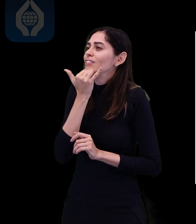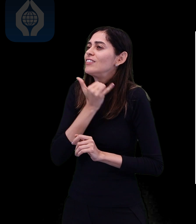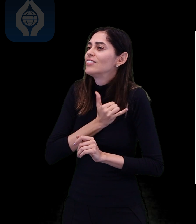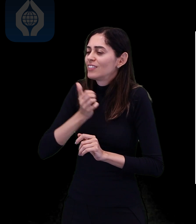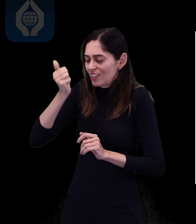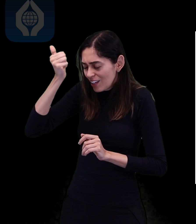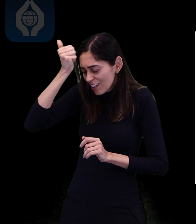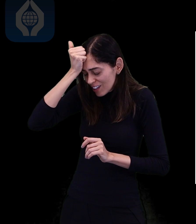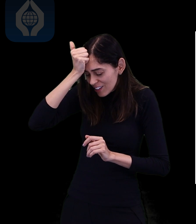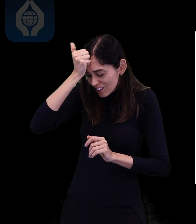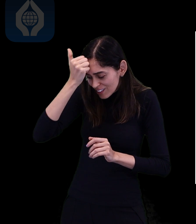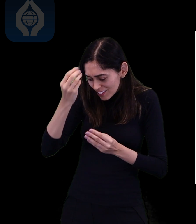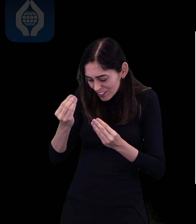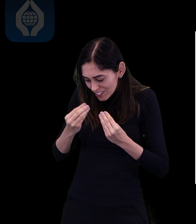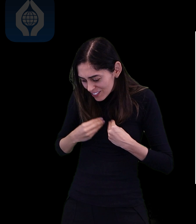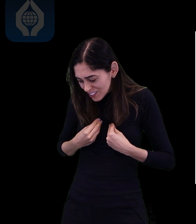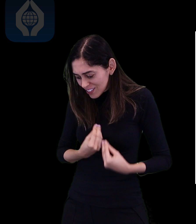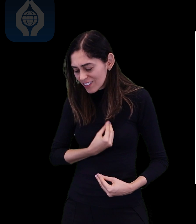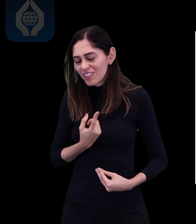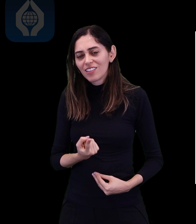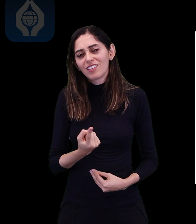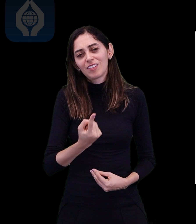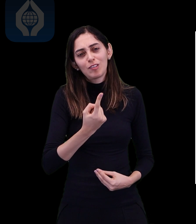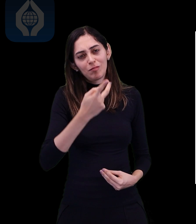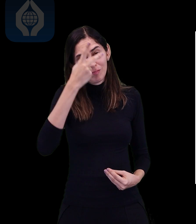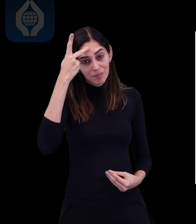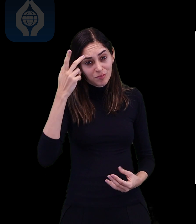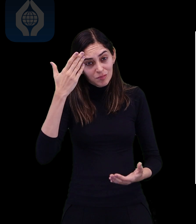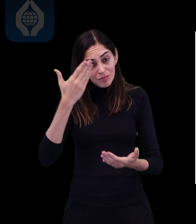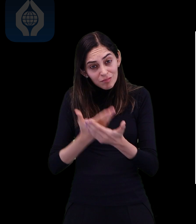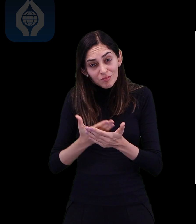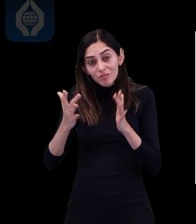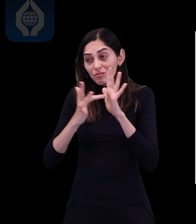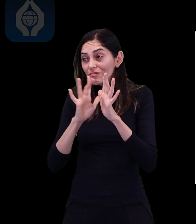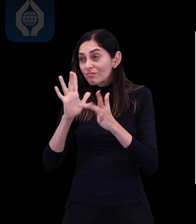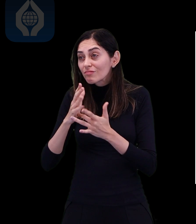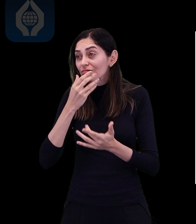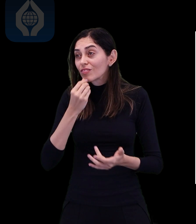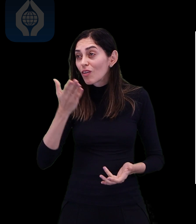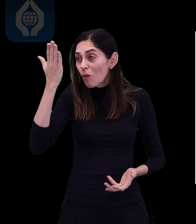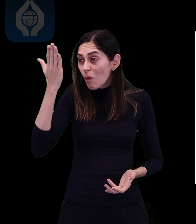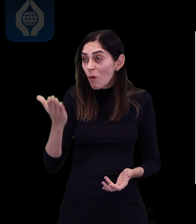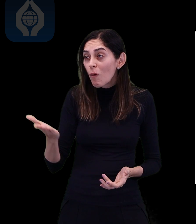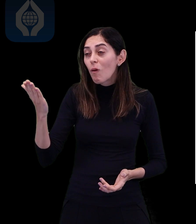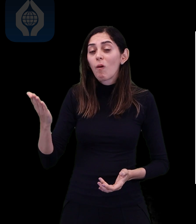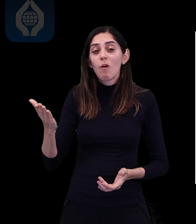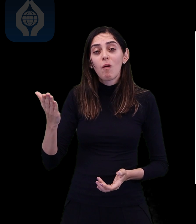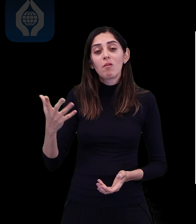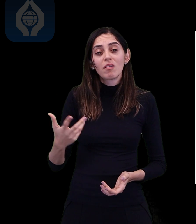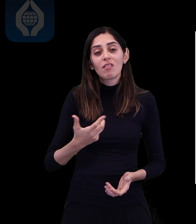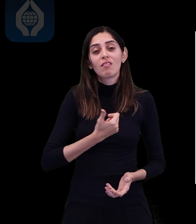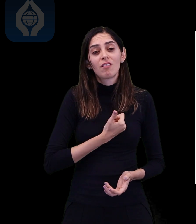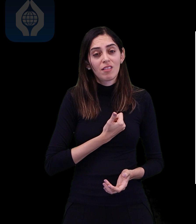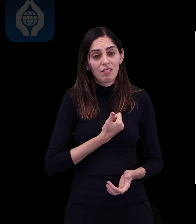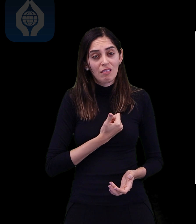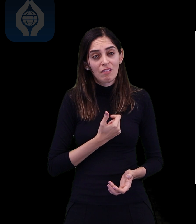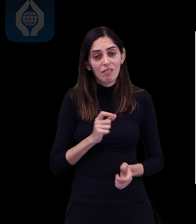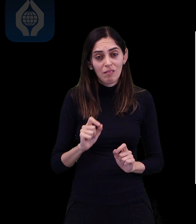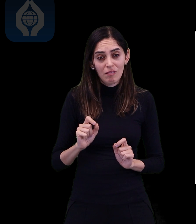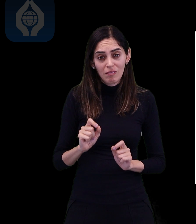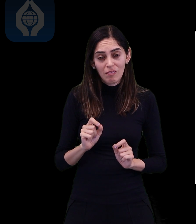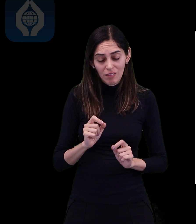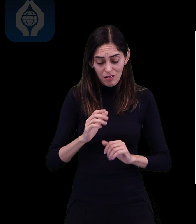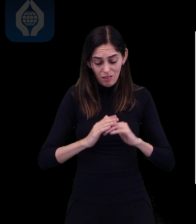eterna. Quem confiar em Jesus como seu Salvador não precisará confiar nas boas obras que